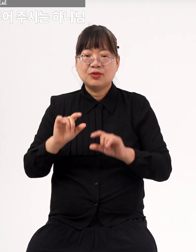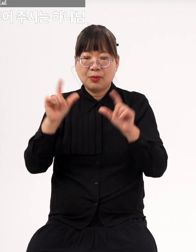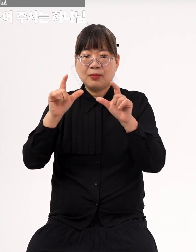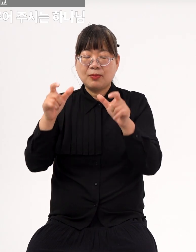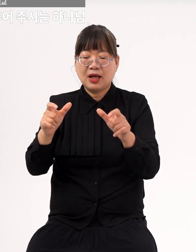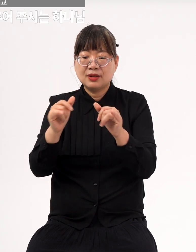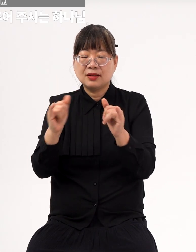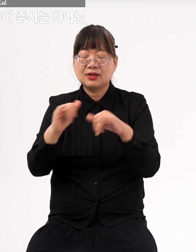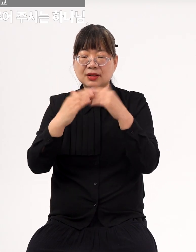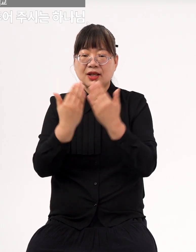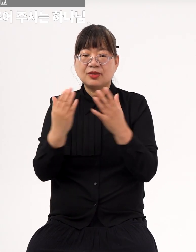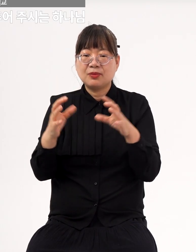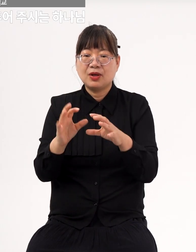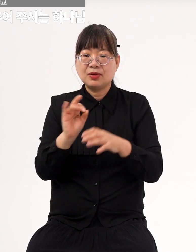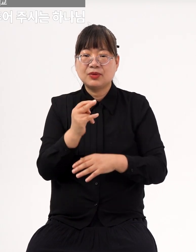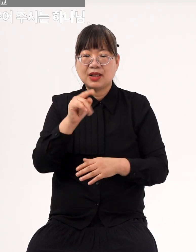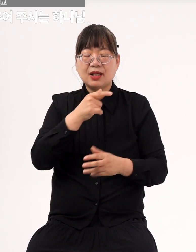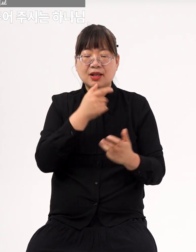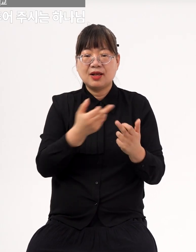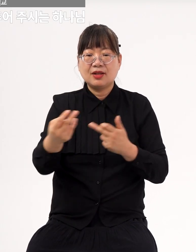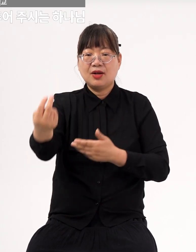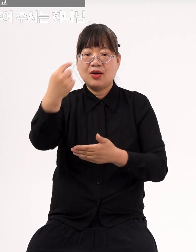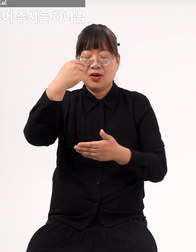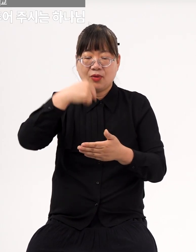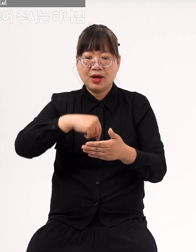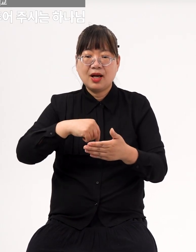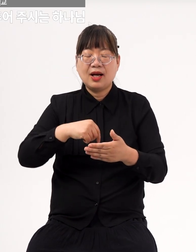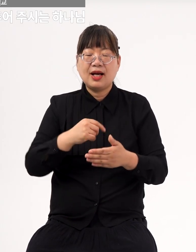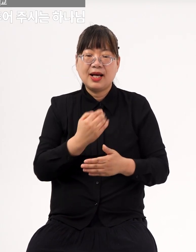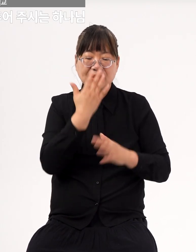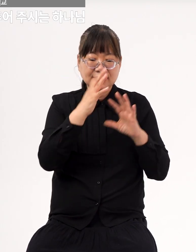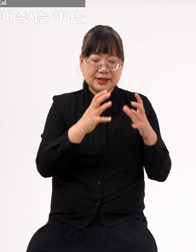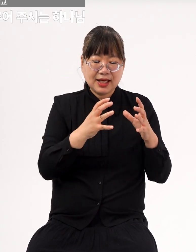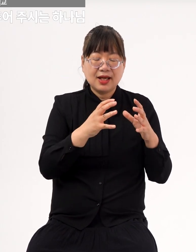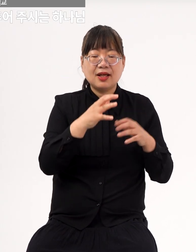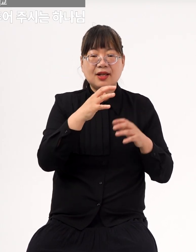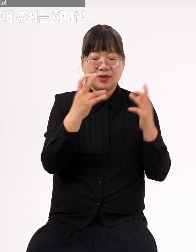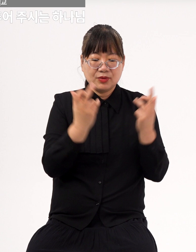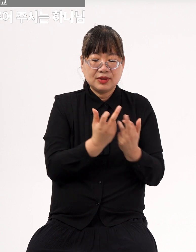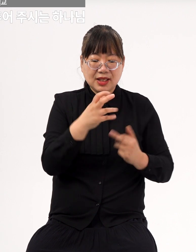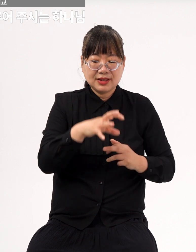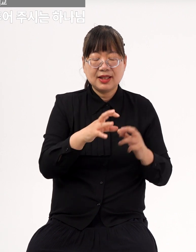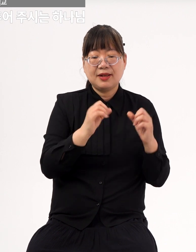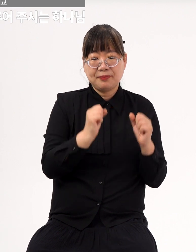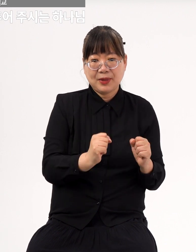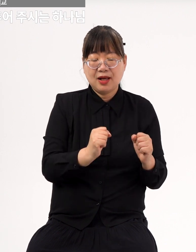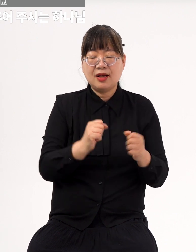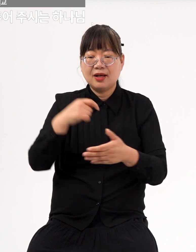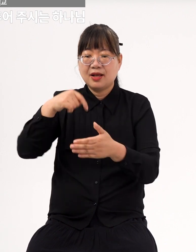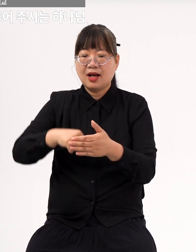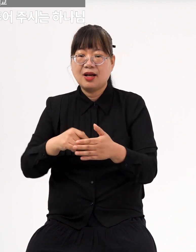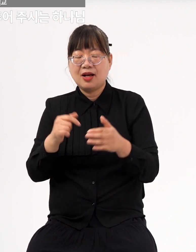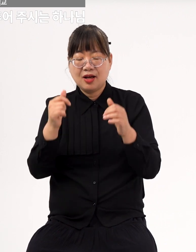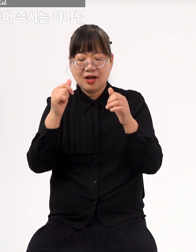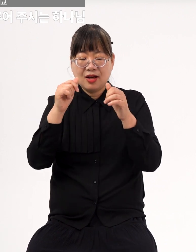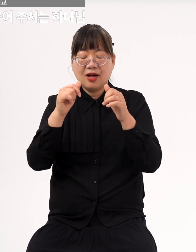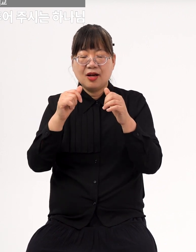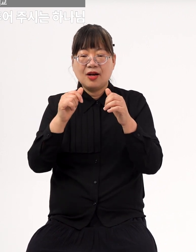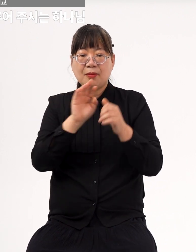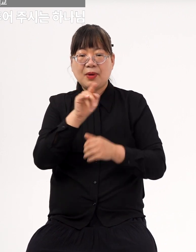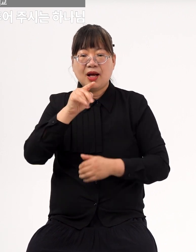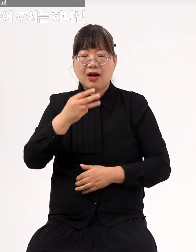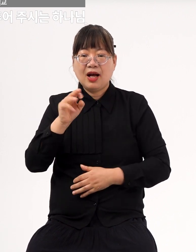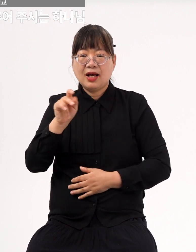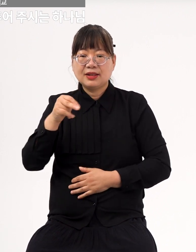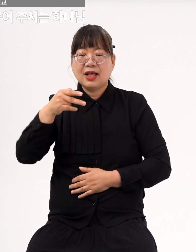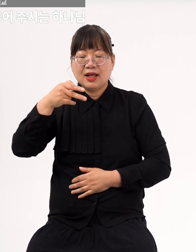모여 요단강을 건너와서 이스라엘 골짜기에 진을 친지라. 이 내부적인 우상은 척결이